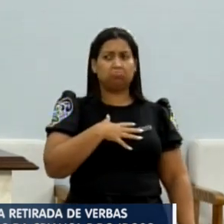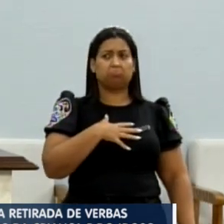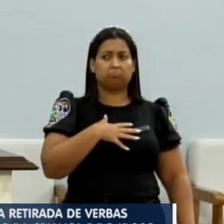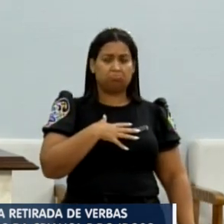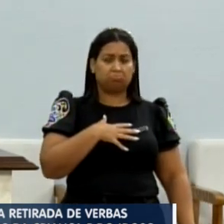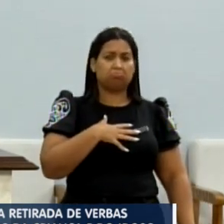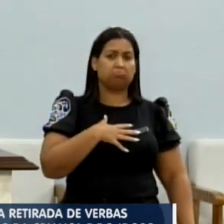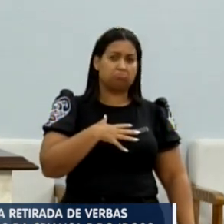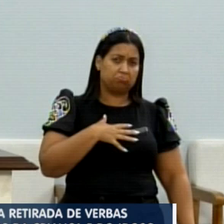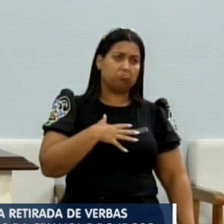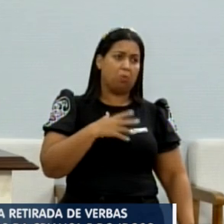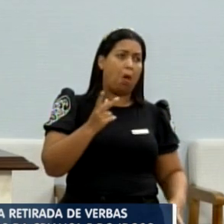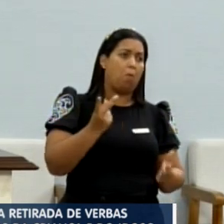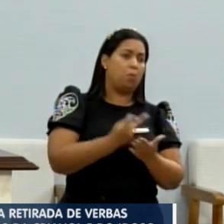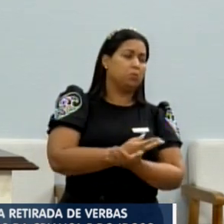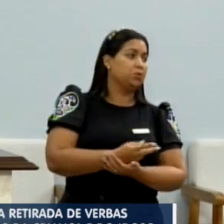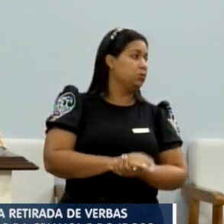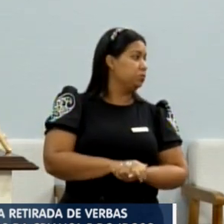com o